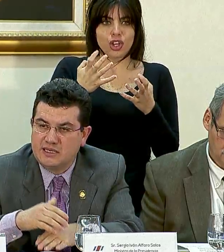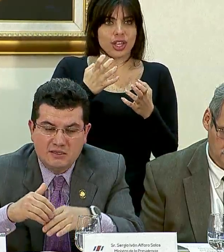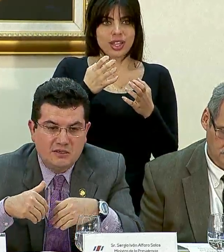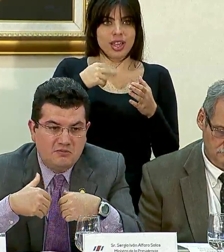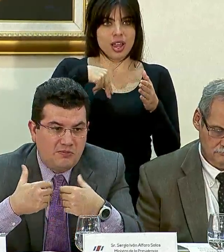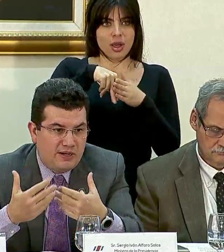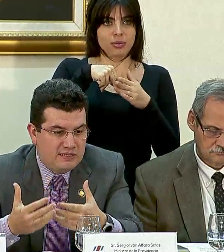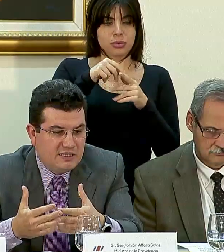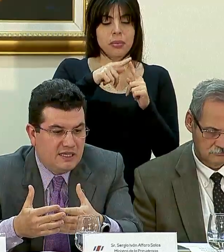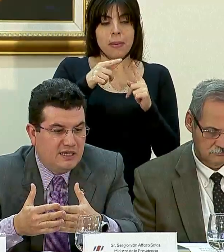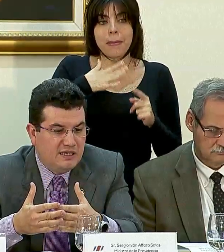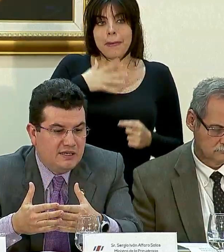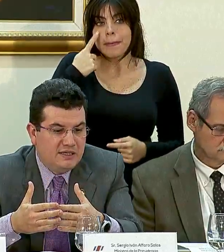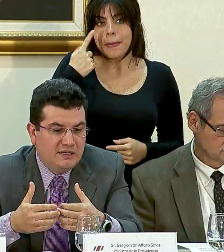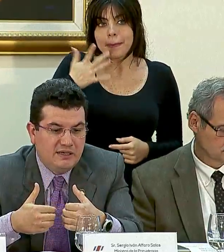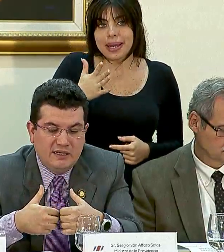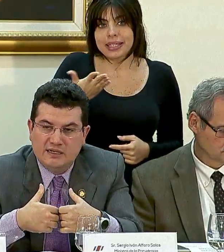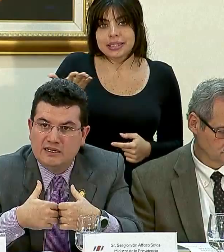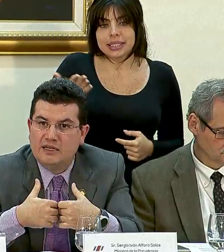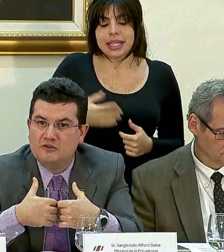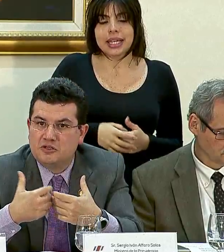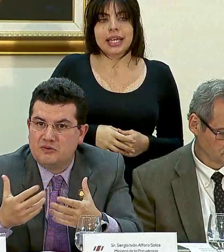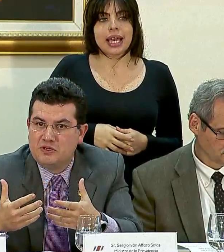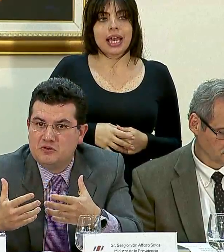obstruyan, es que me parece que